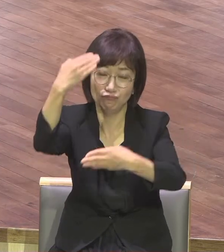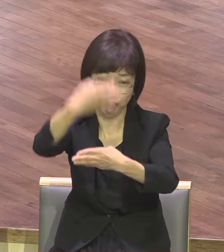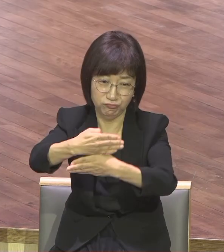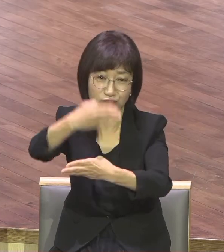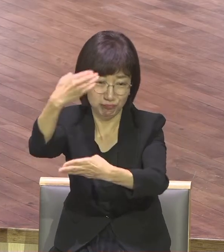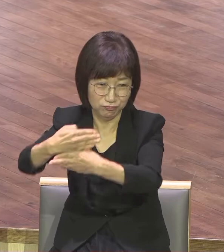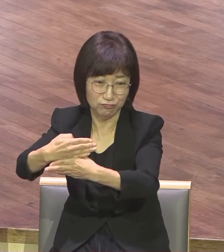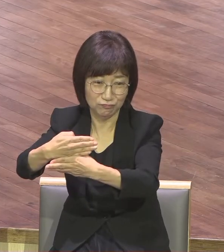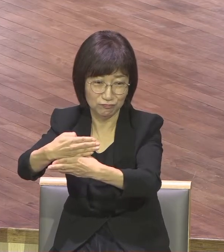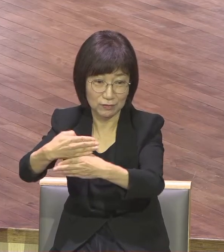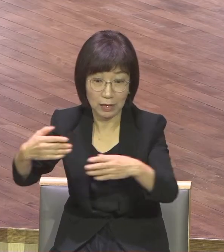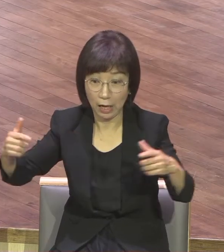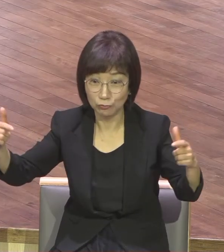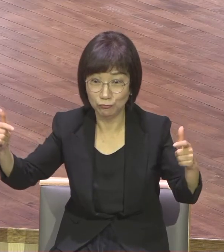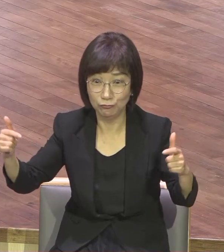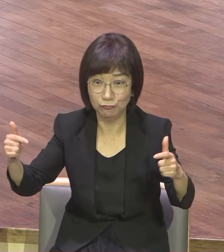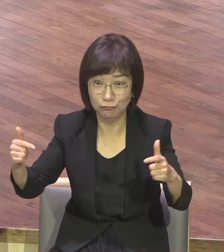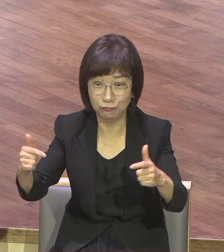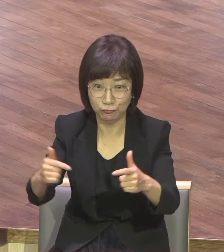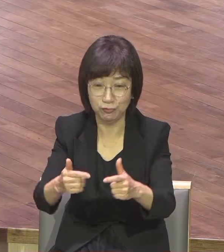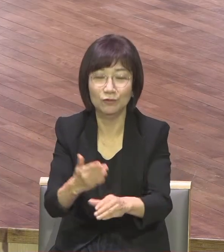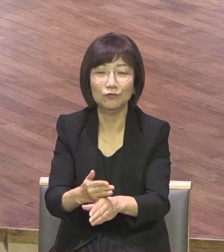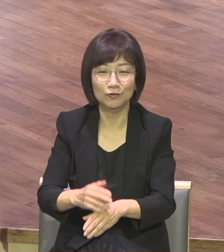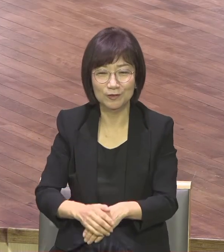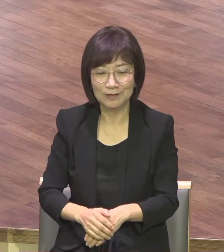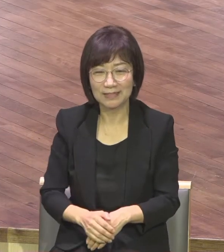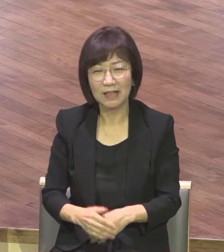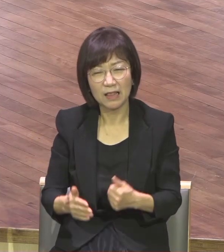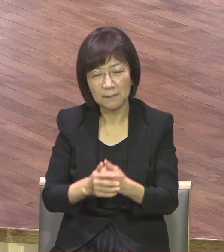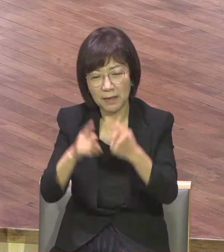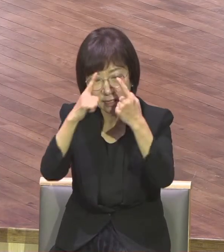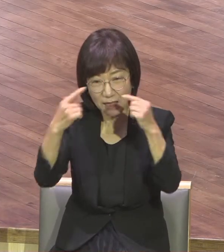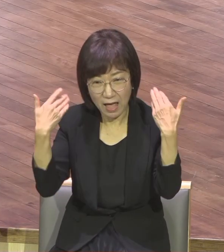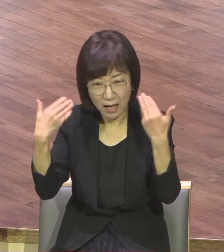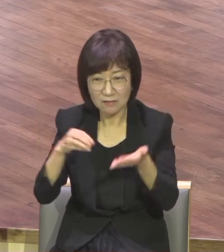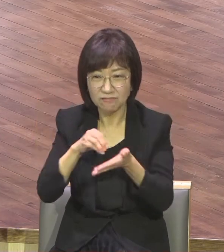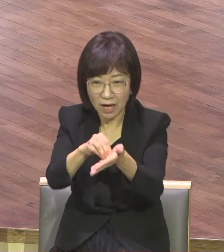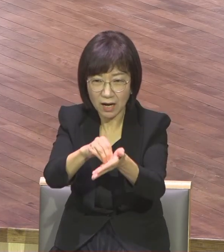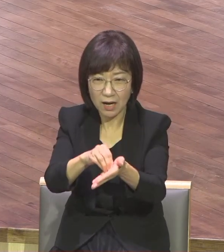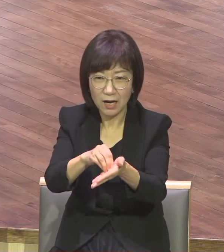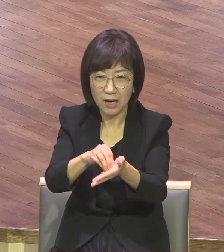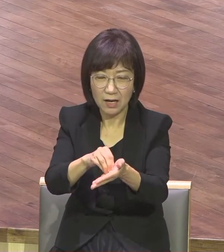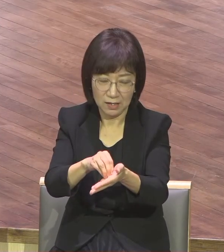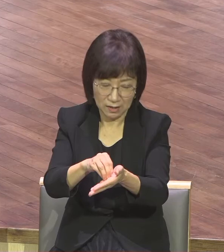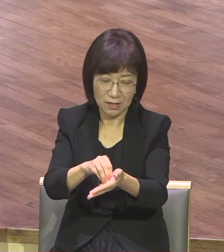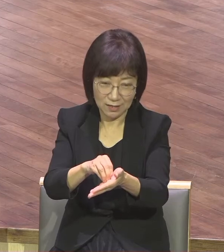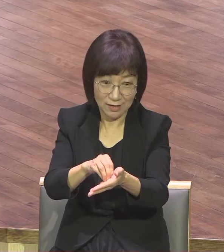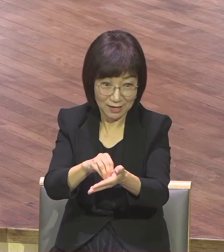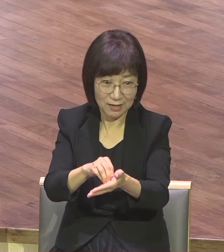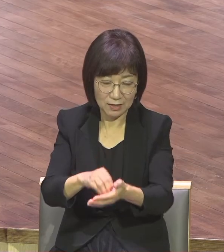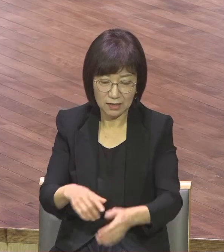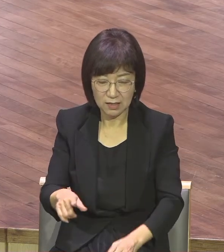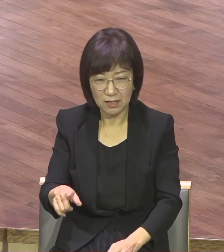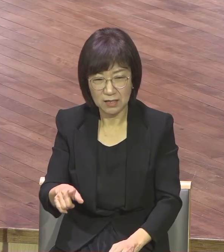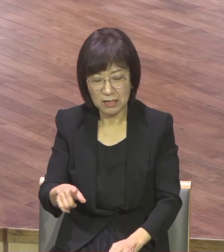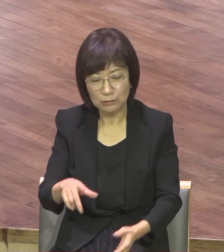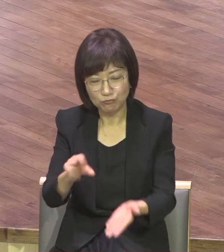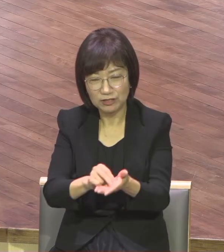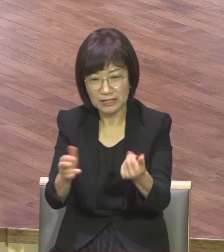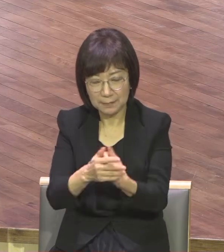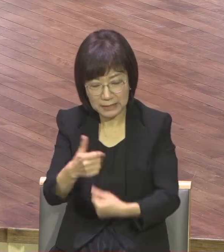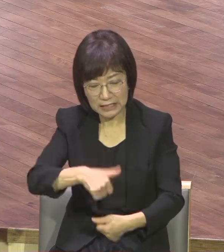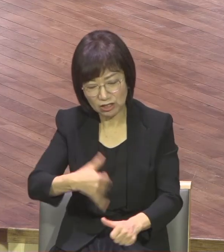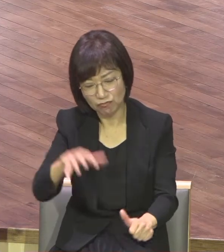문교부 장관 학사만 받으면 끝이야. 다 똑같아. 아멘. 뭘 아들 그렇게 괴롭힙니까? 내가